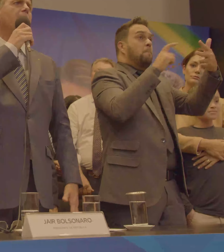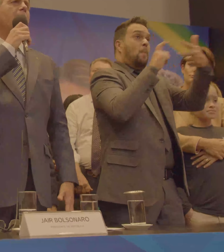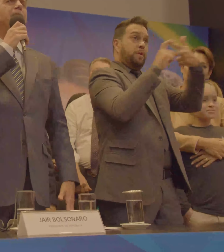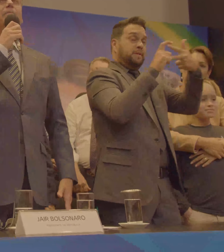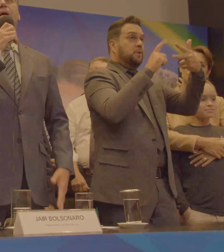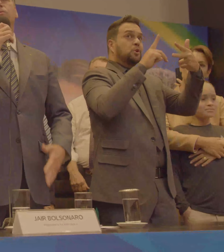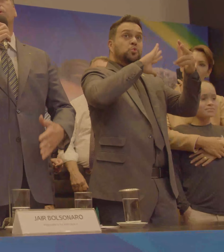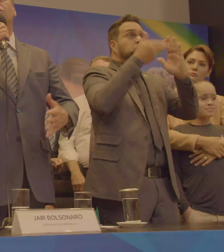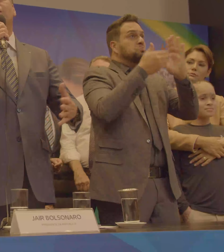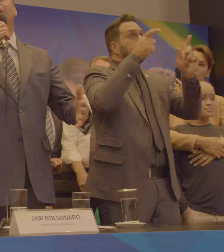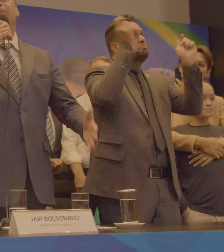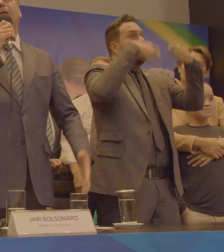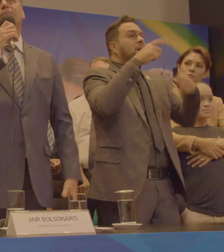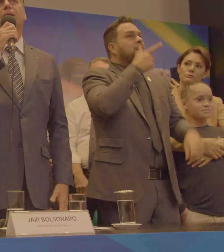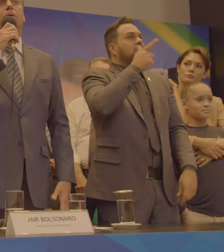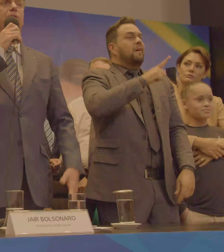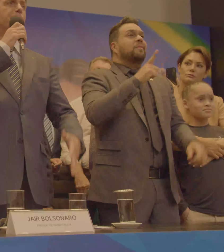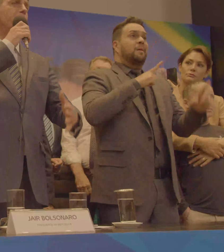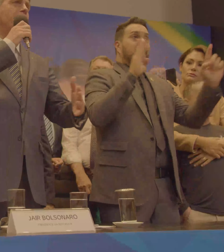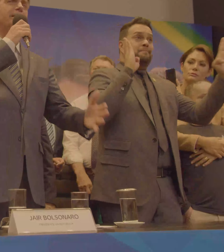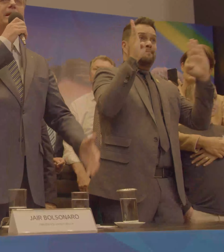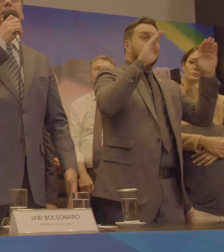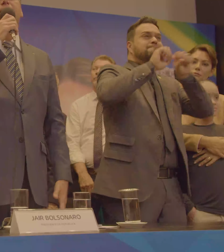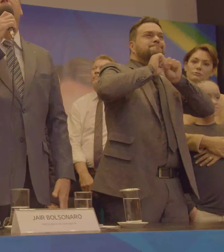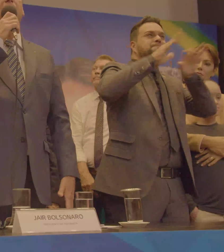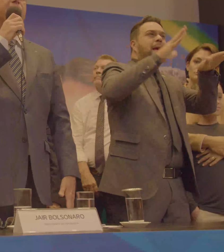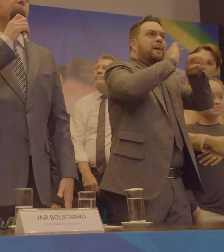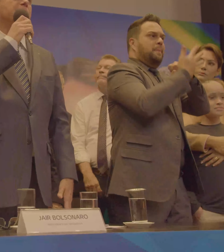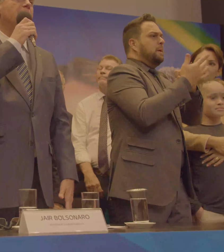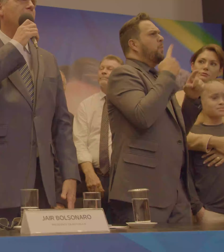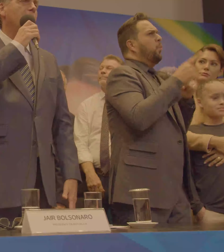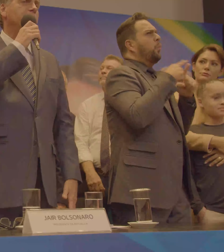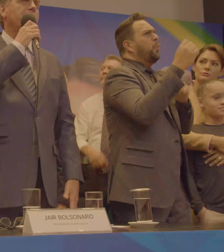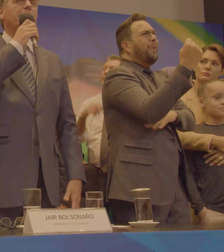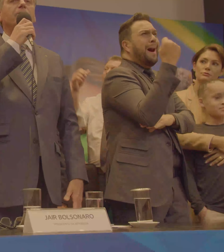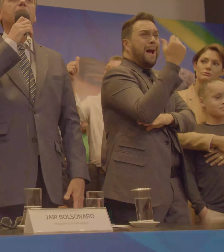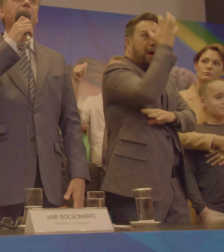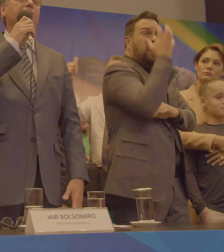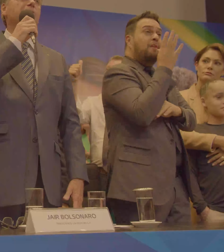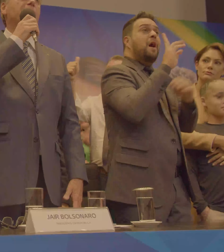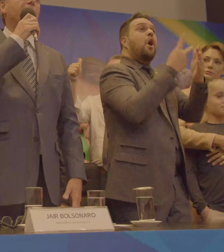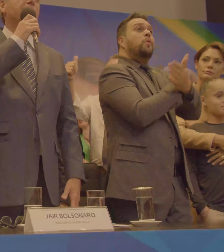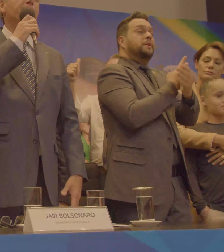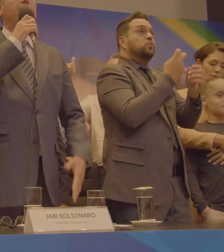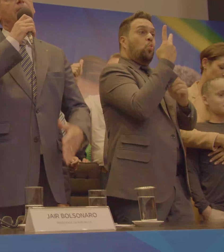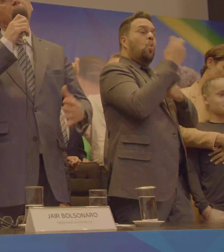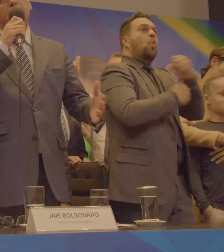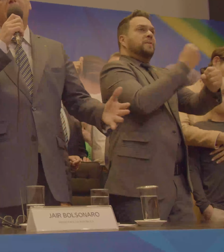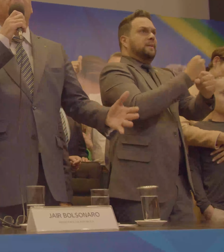isso. Até mesmo durante uma pandemia, onde problemas seríssimos aconteceram nesses dois